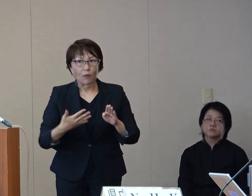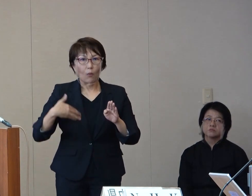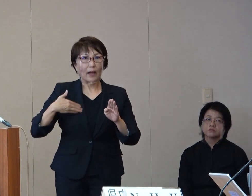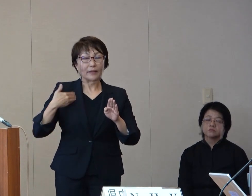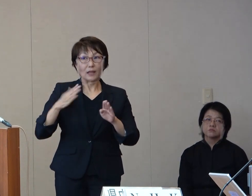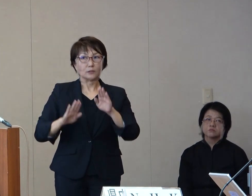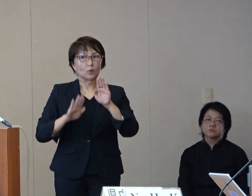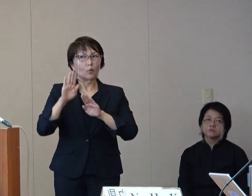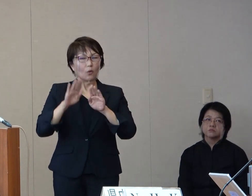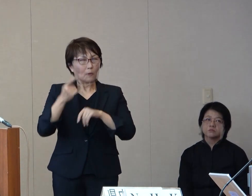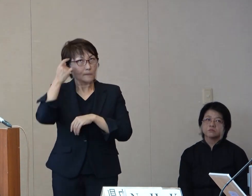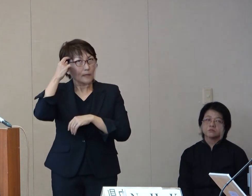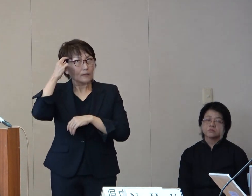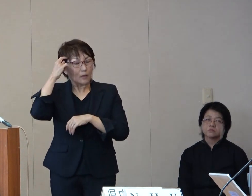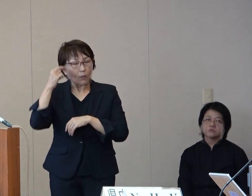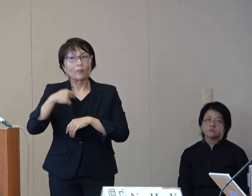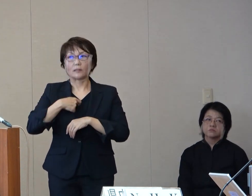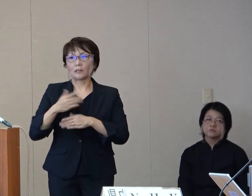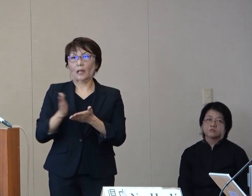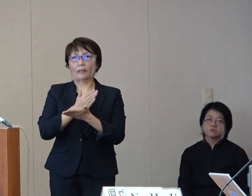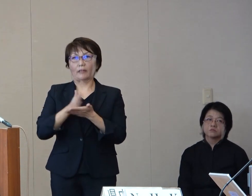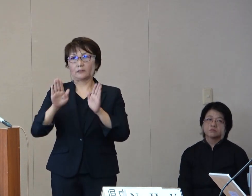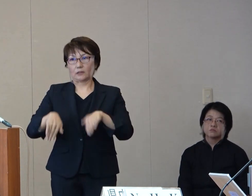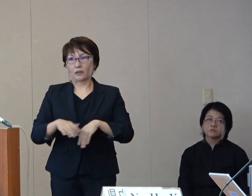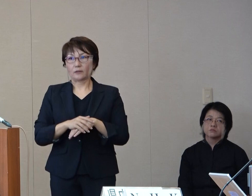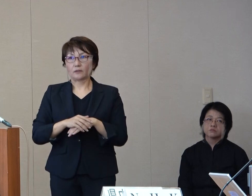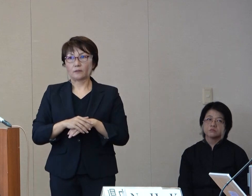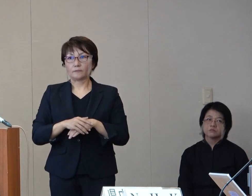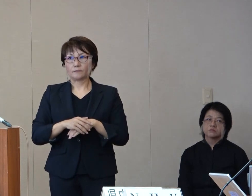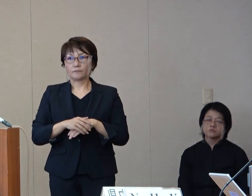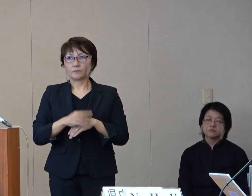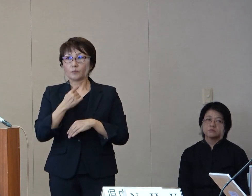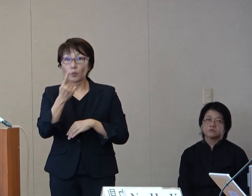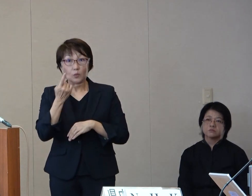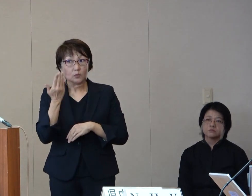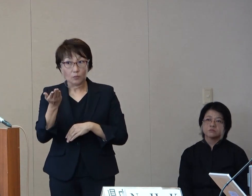から関してを託しの反対したものです